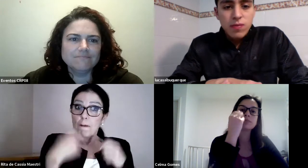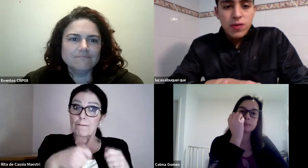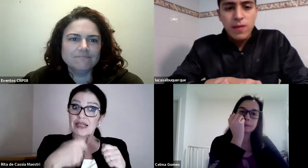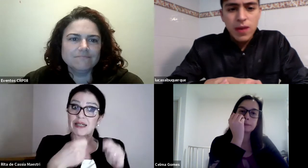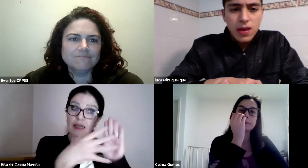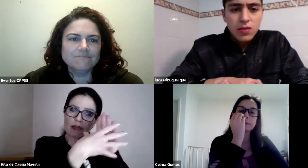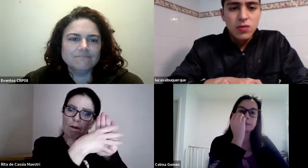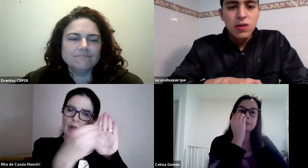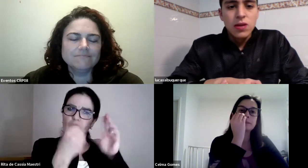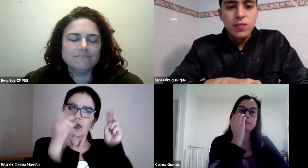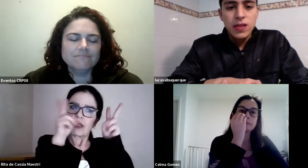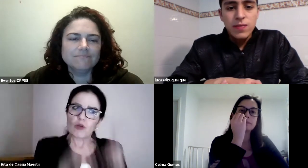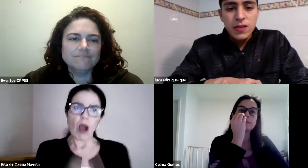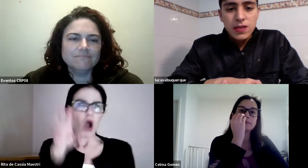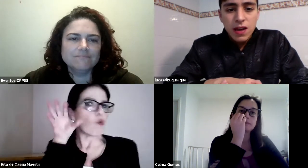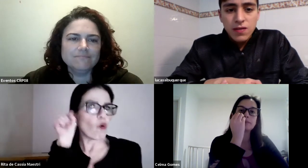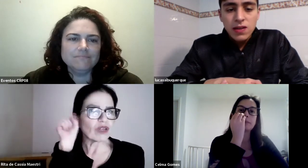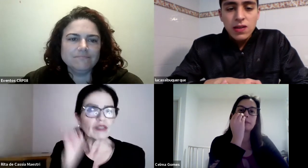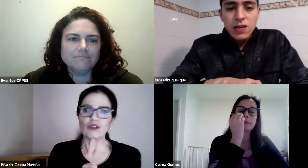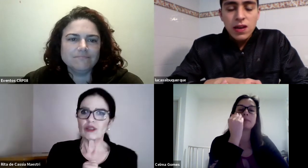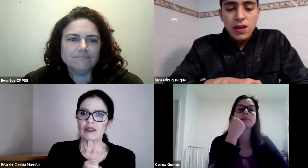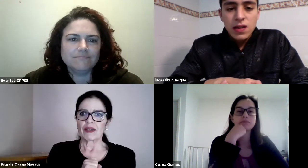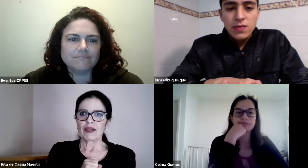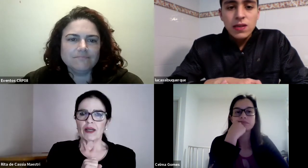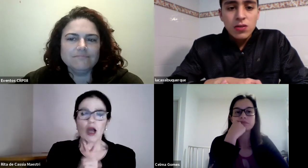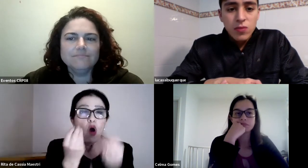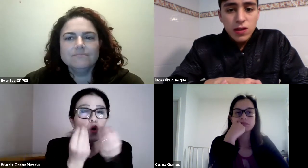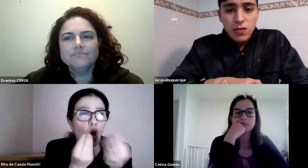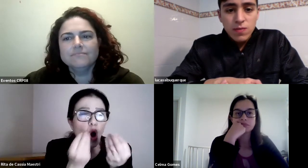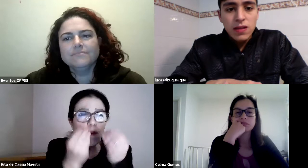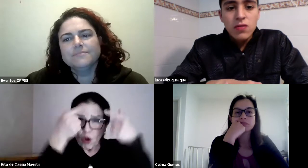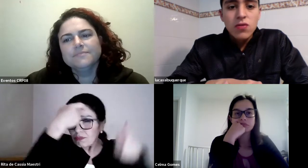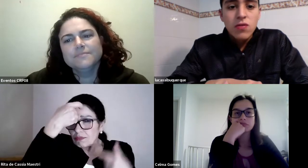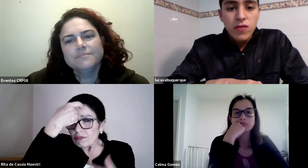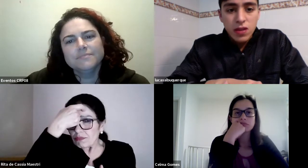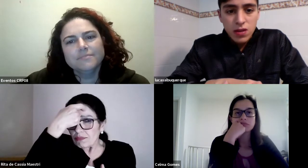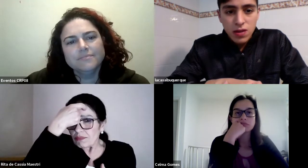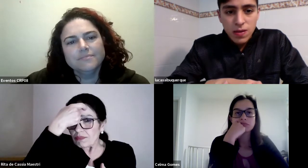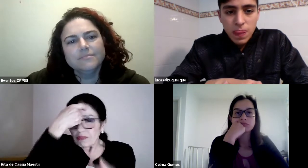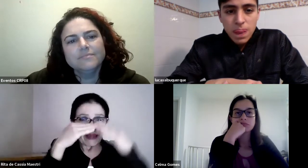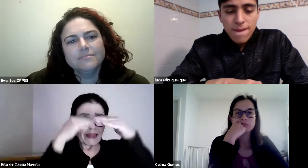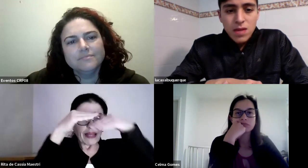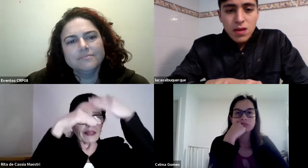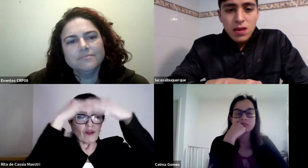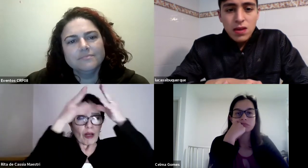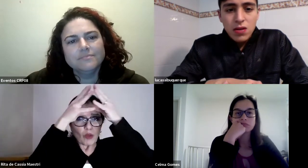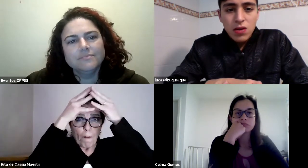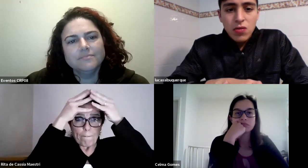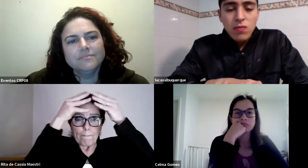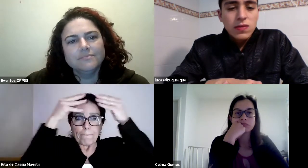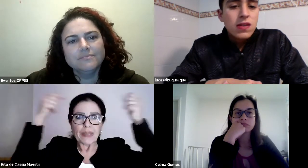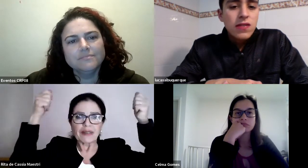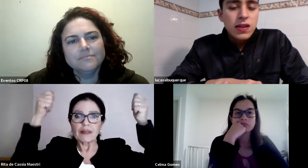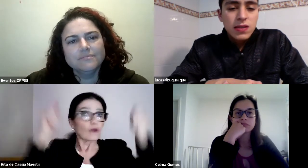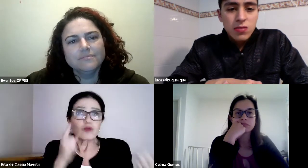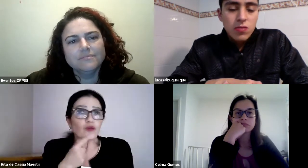seu comportamento, pois ele precisava seguir o modelo padrão de ouvinte. E